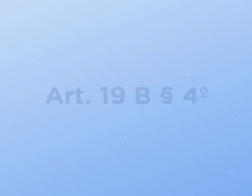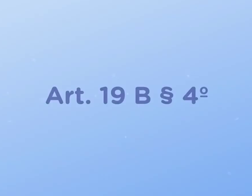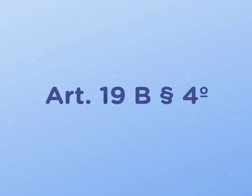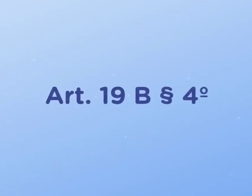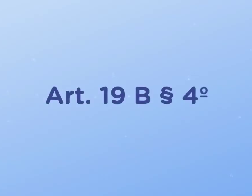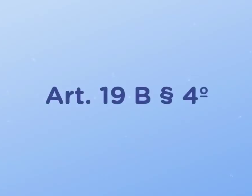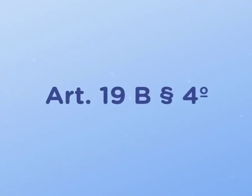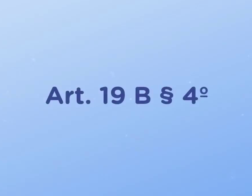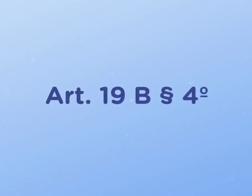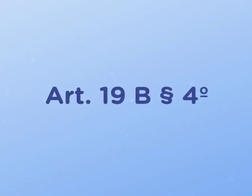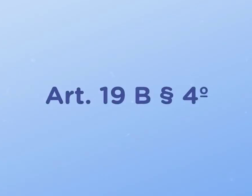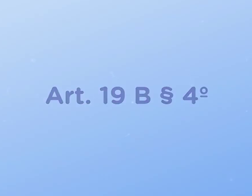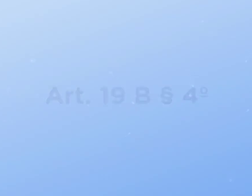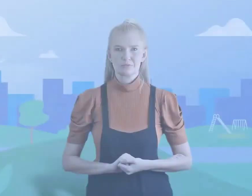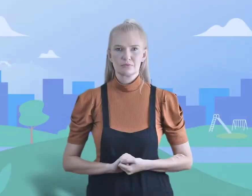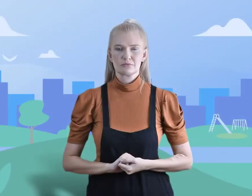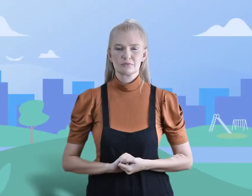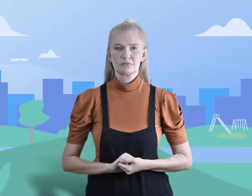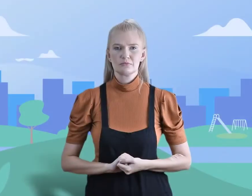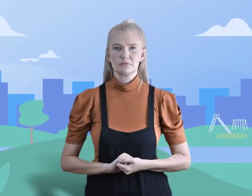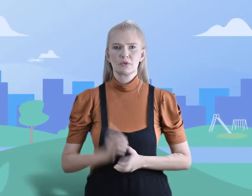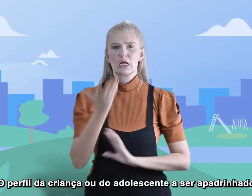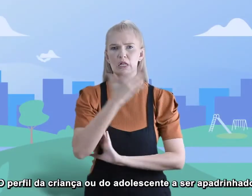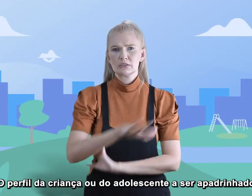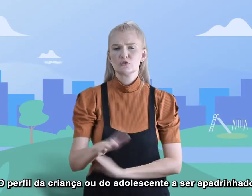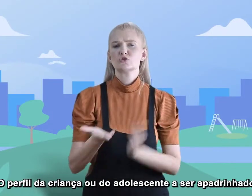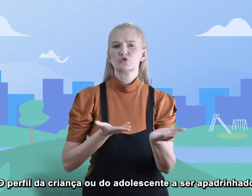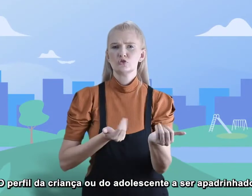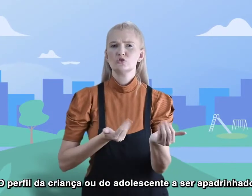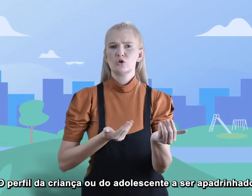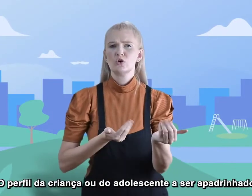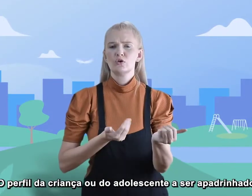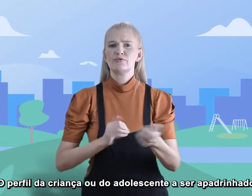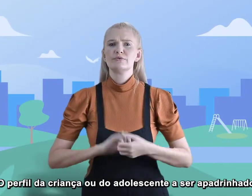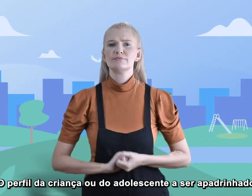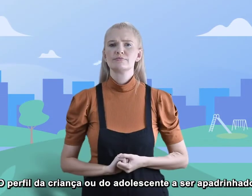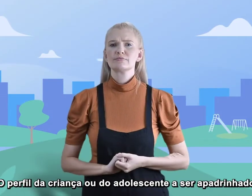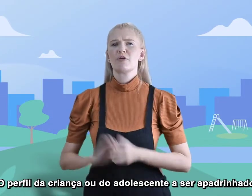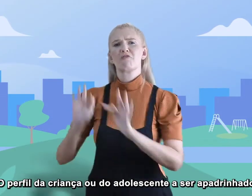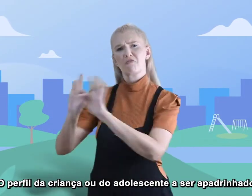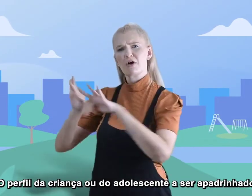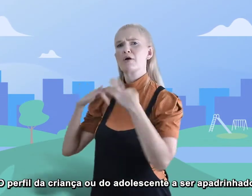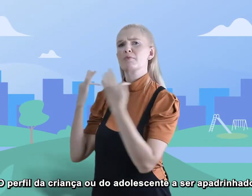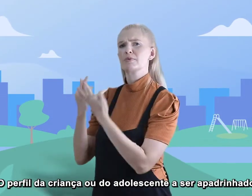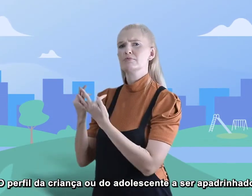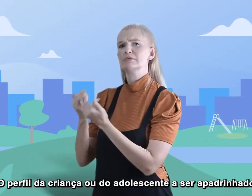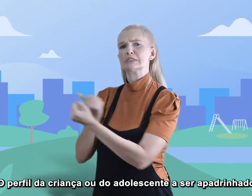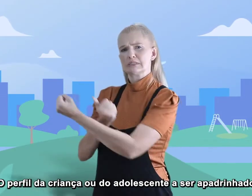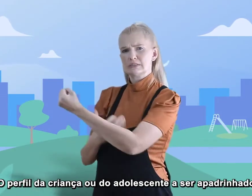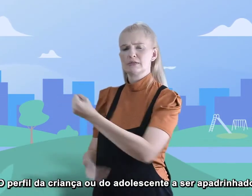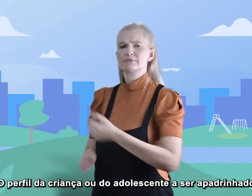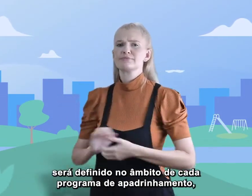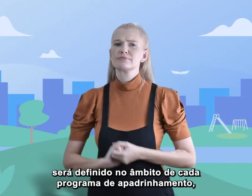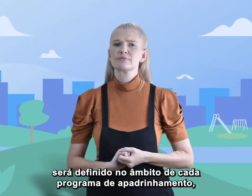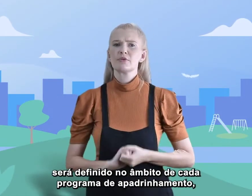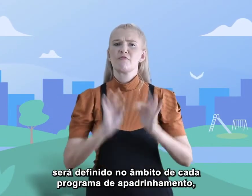Artigo 19b, parágrafo 4º. O perfil da criança ou do adolescente a ser apadrinhado será